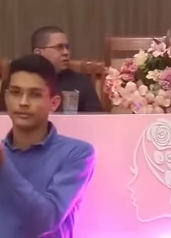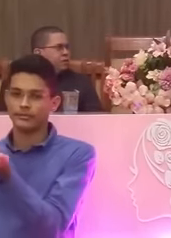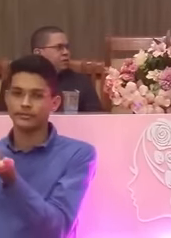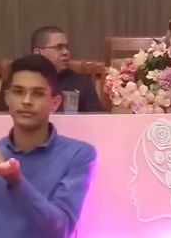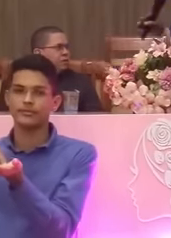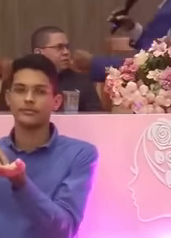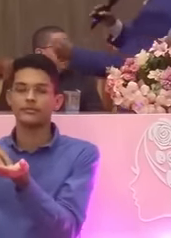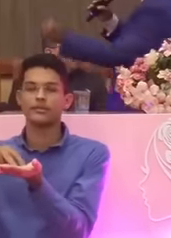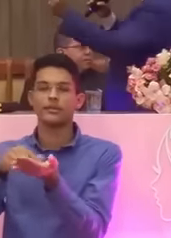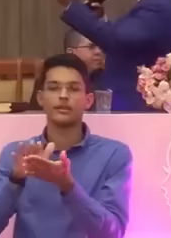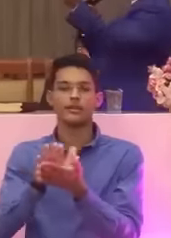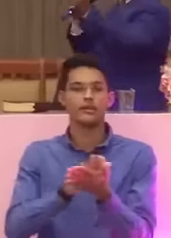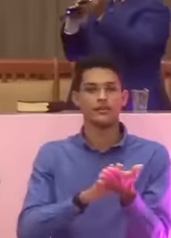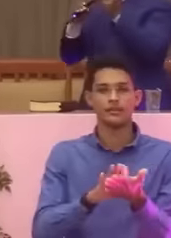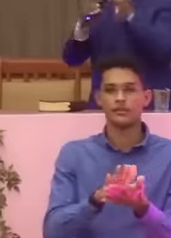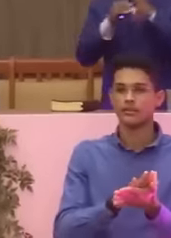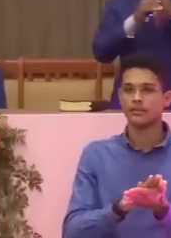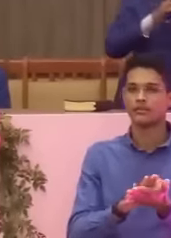Nada Temerei